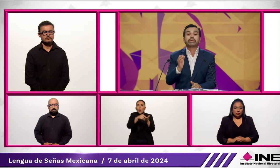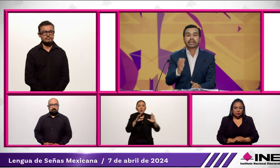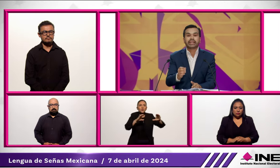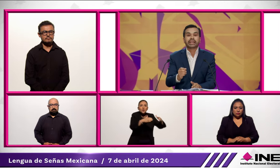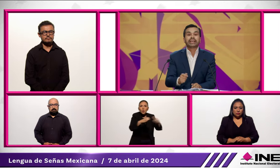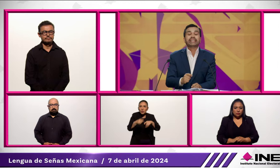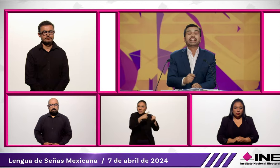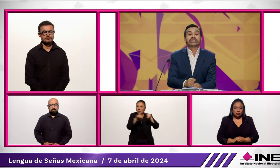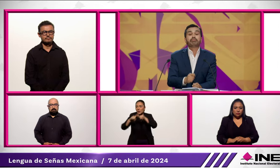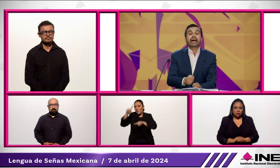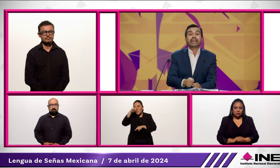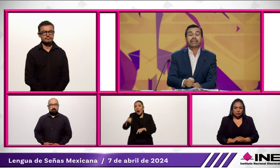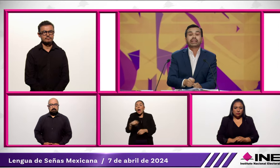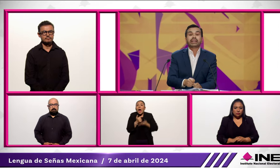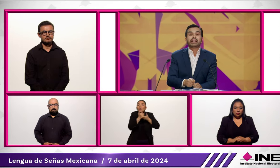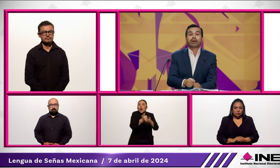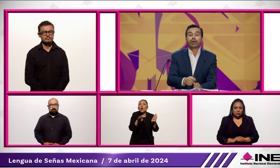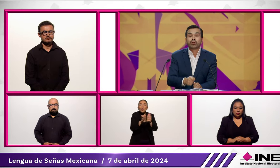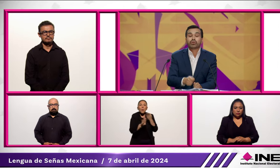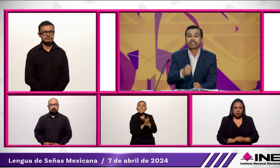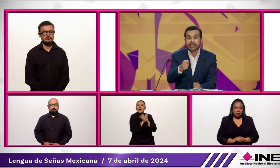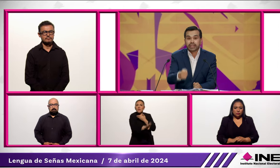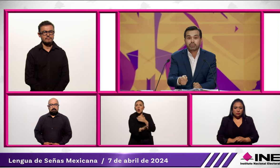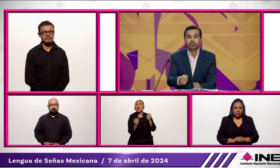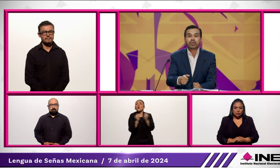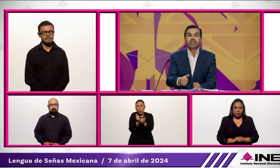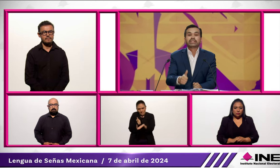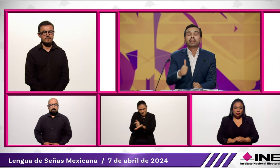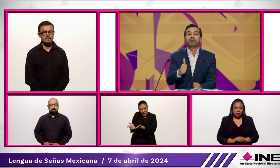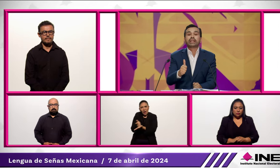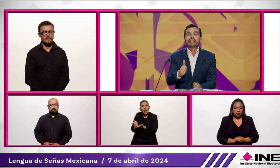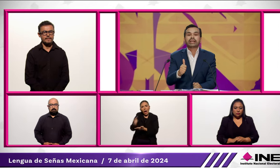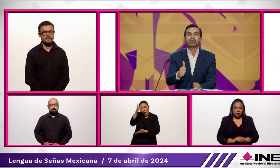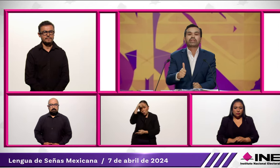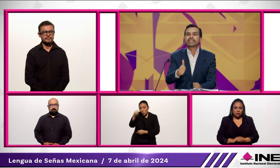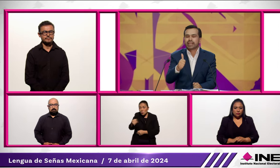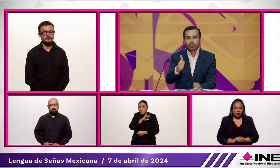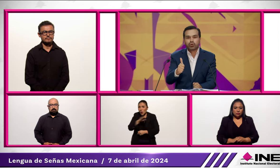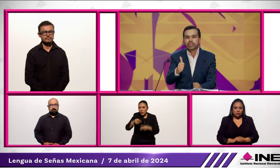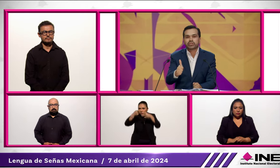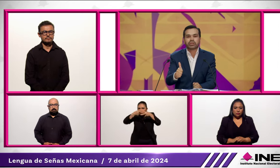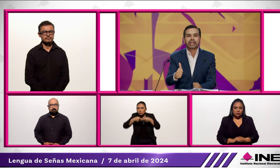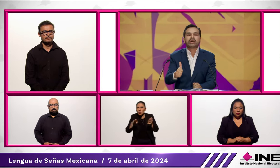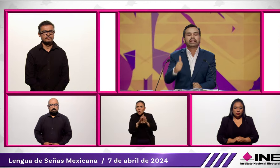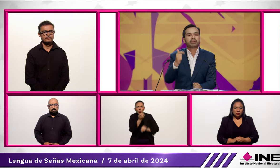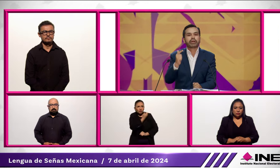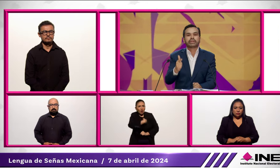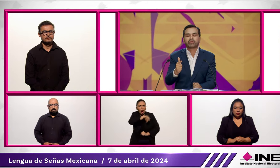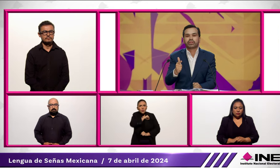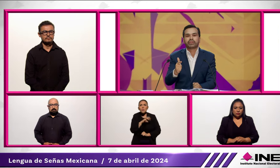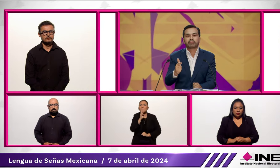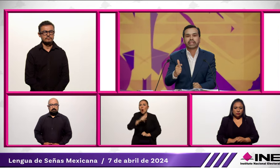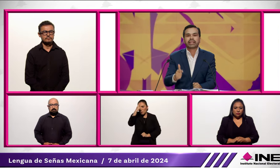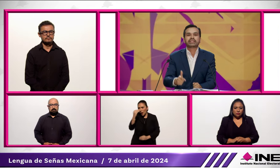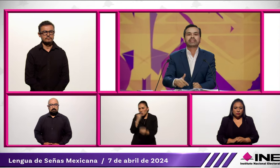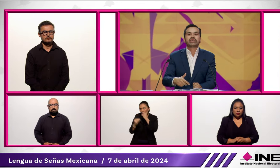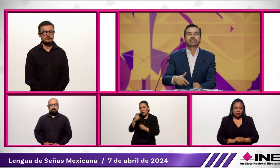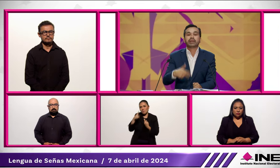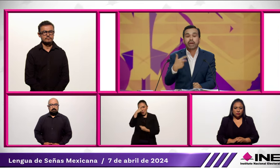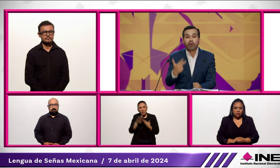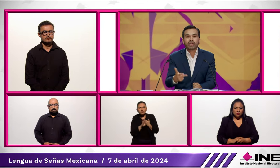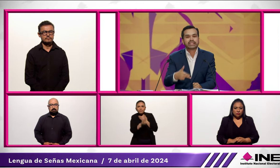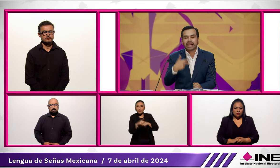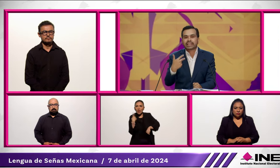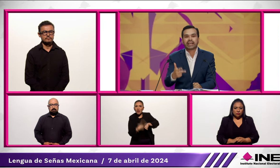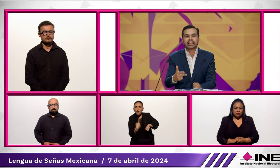puedan prevenir y se les pague de acuerdo con incentivos, si logran indicadores de salud nutricional, de prevención de enfermedades,